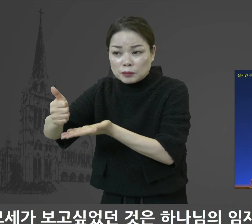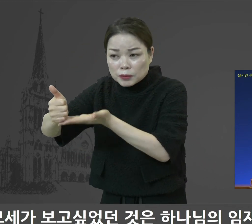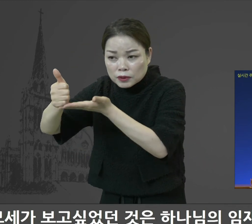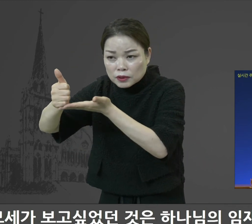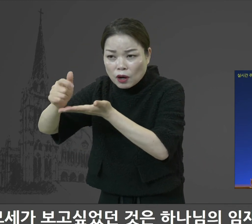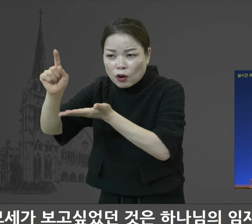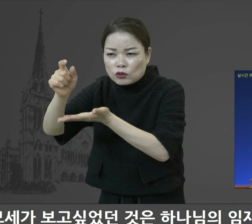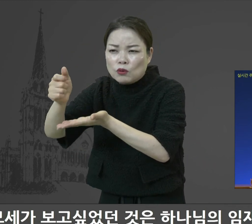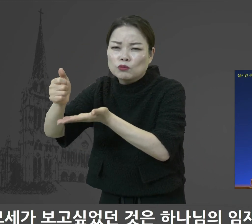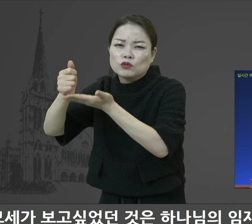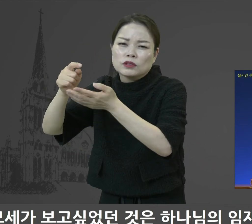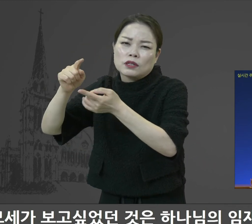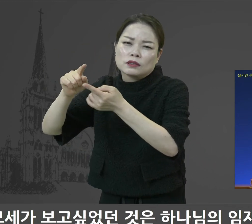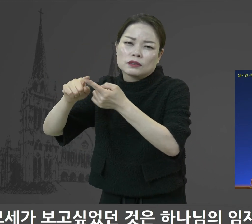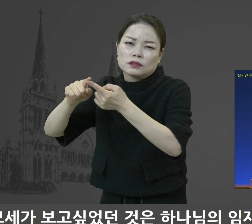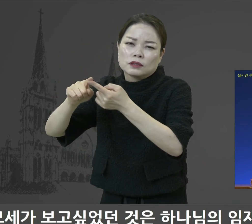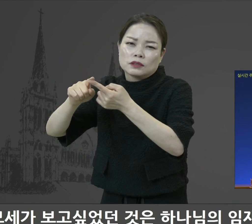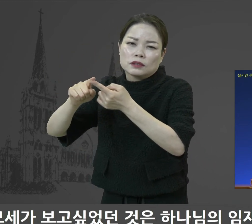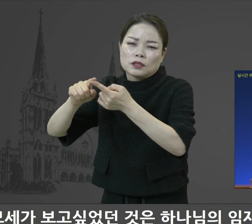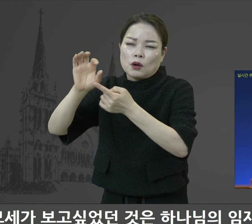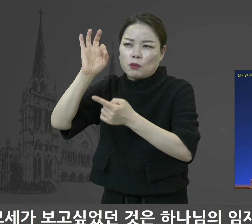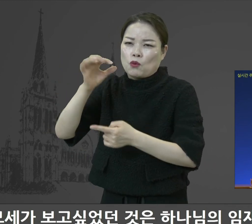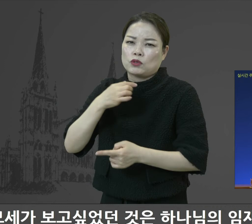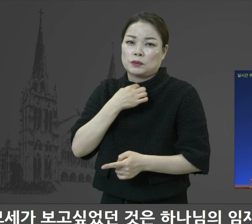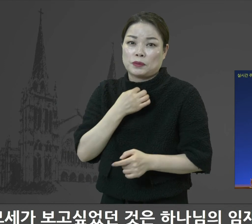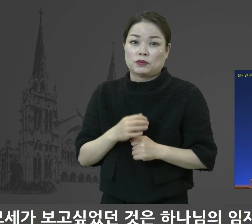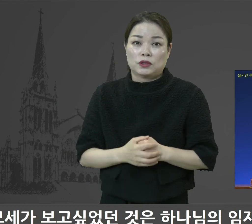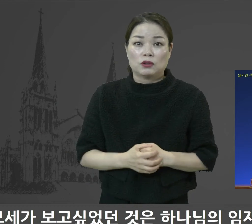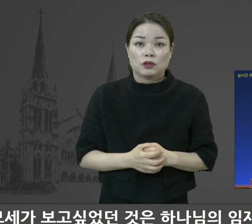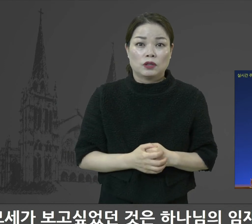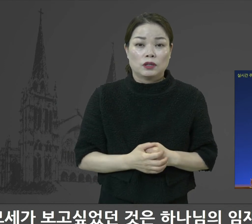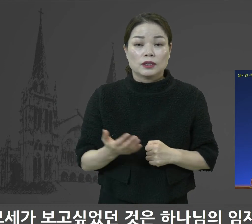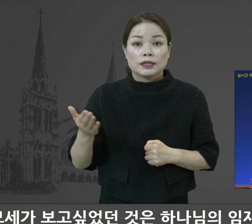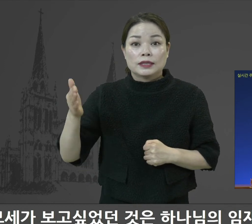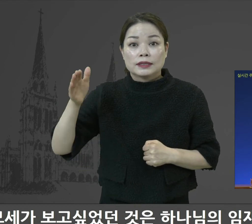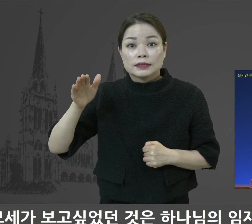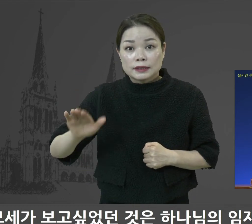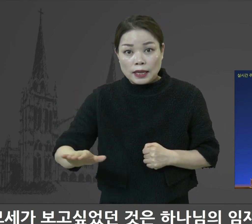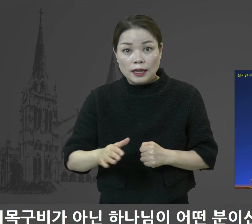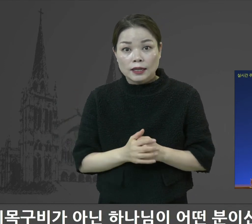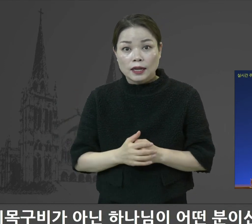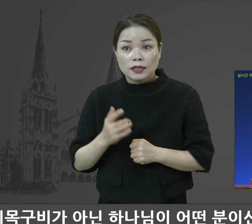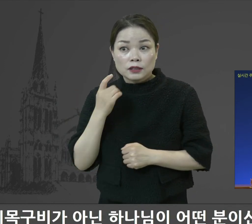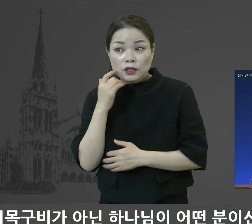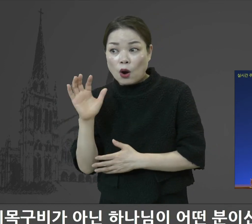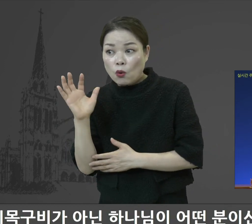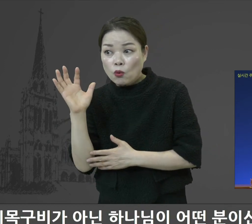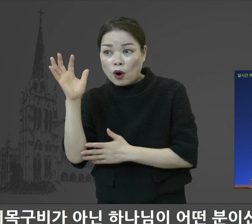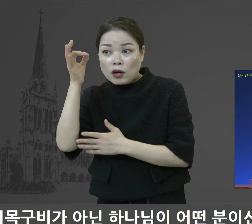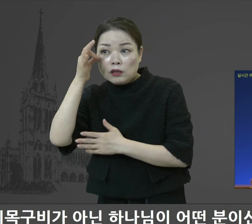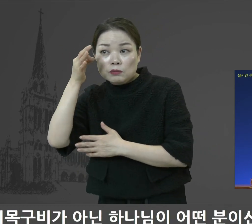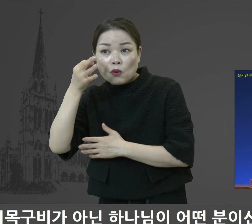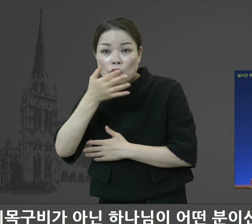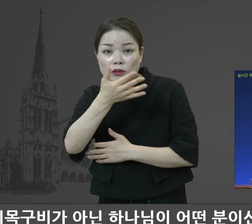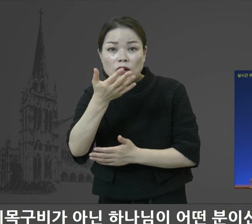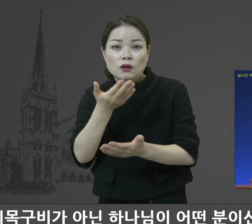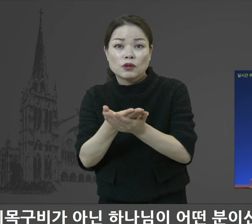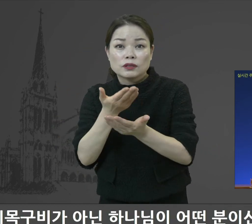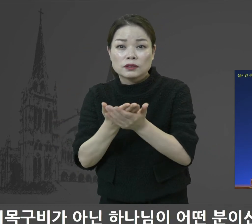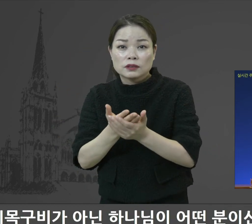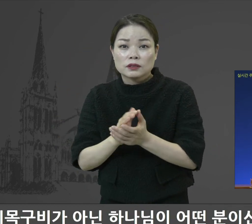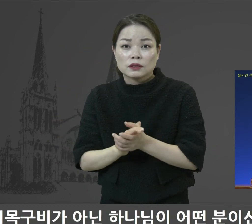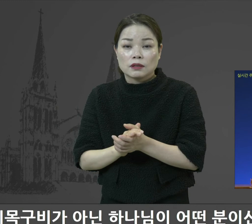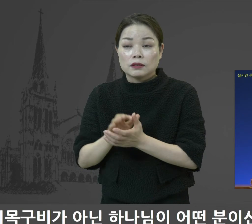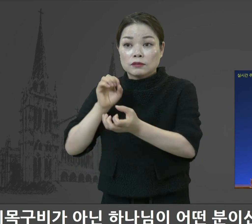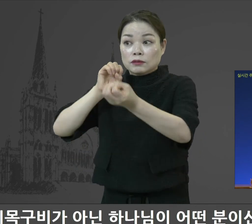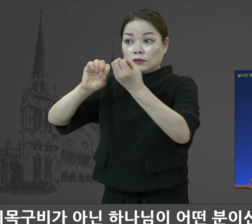보고 싶었던 것이죠. 이해가 되셨습니까? 근데 영광을 보여달라고 그러는데 하나님이 여기서도 제깍